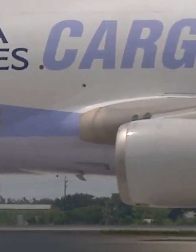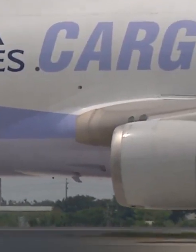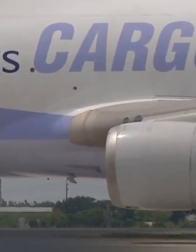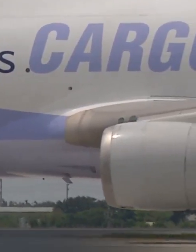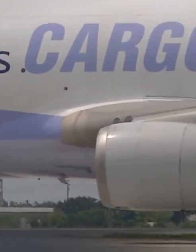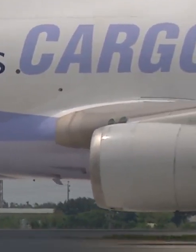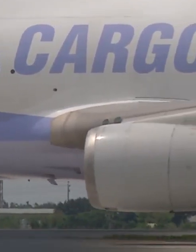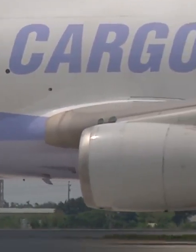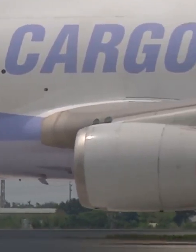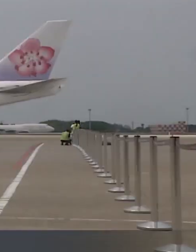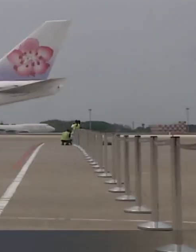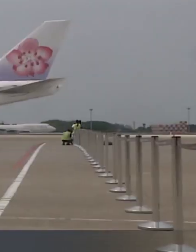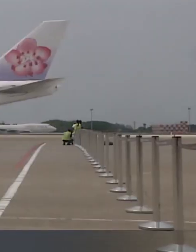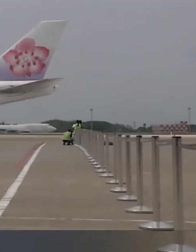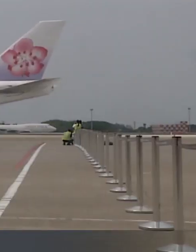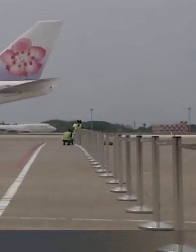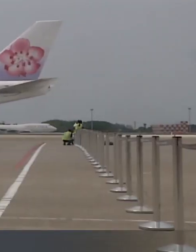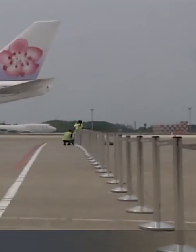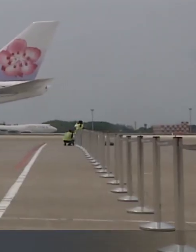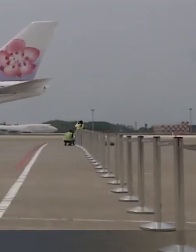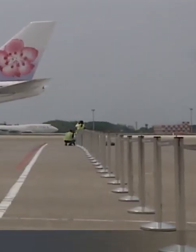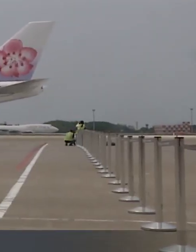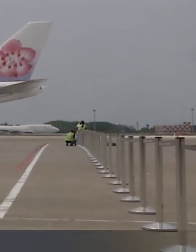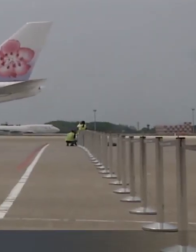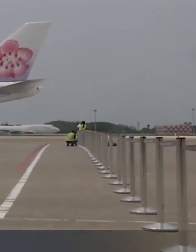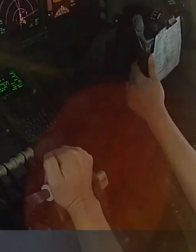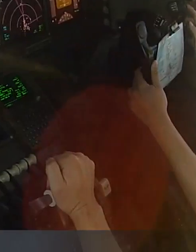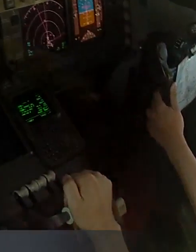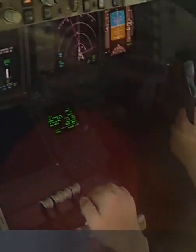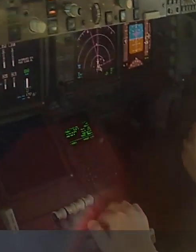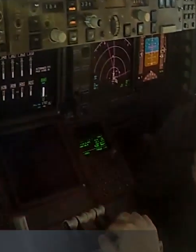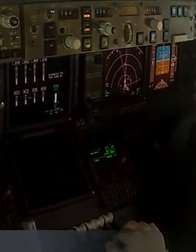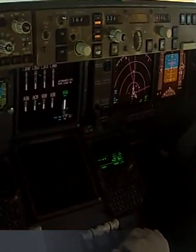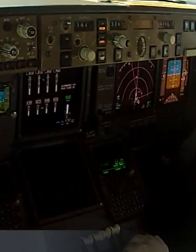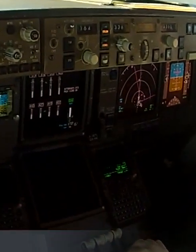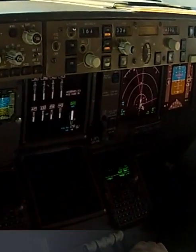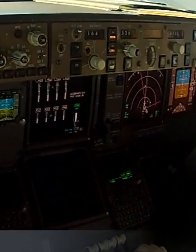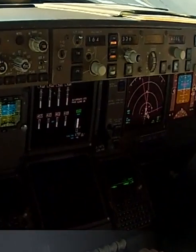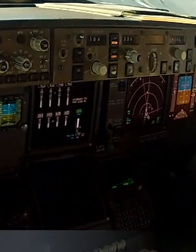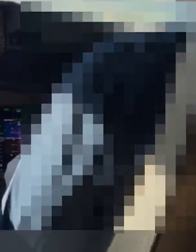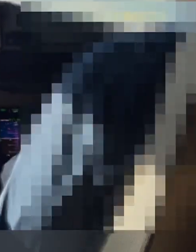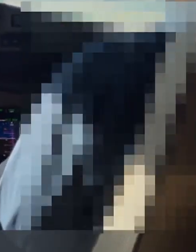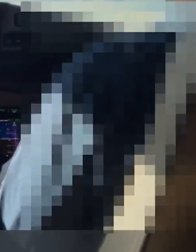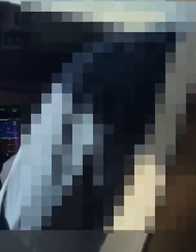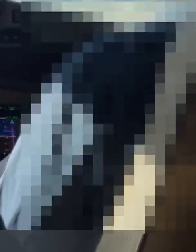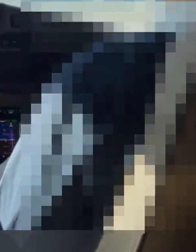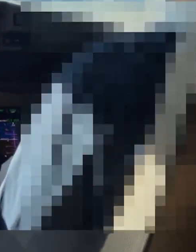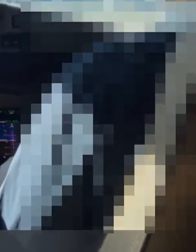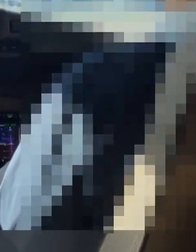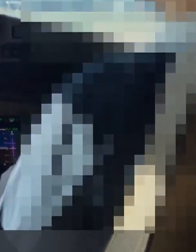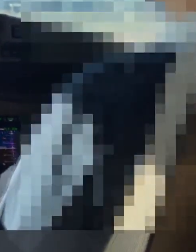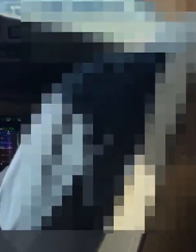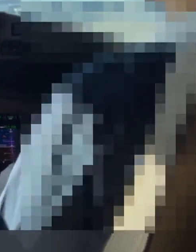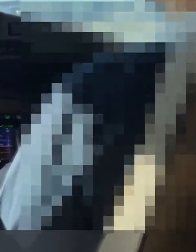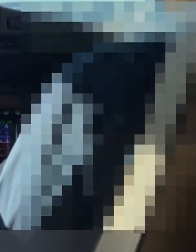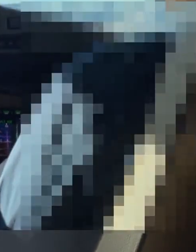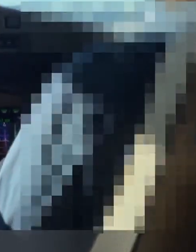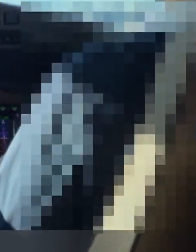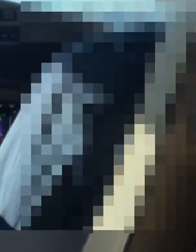机组员、航空公司员工与一般居检者能有效的分流，指挥中心也宣布，外籍机组员的防疫旅宿将